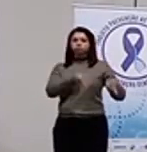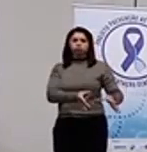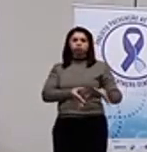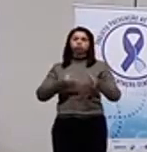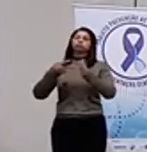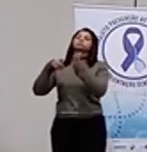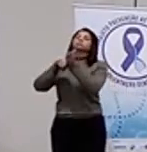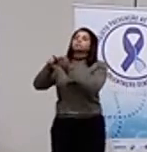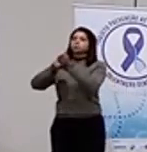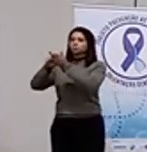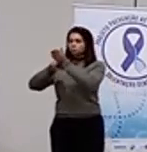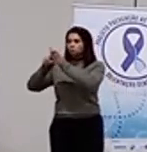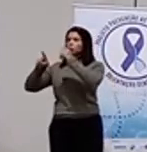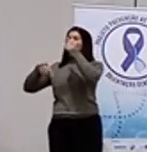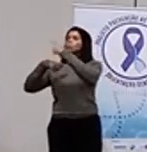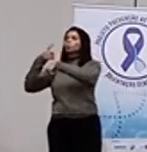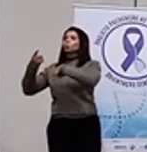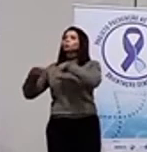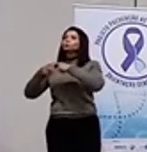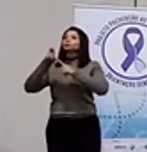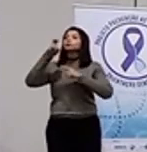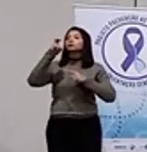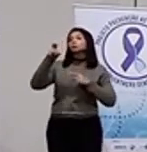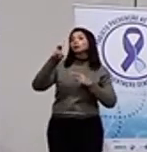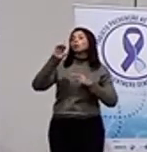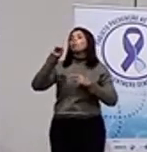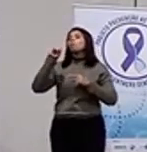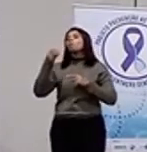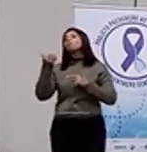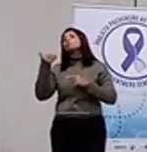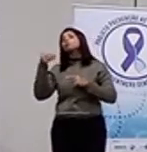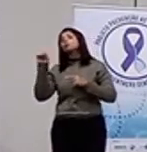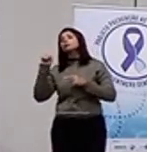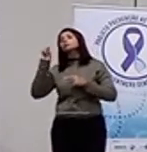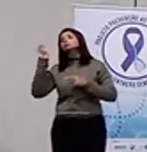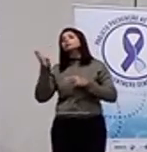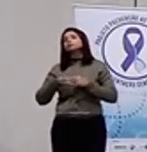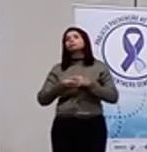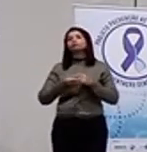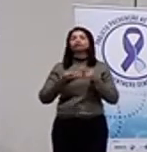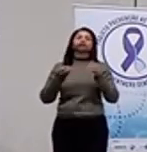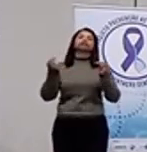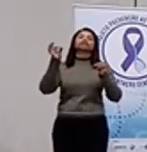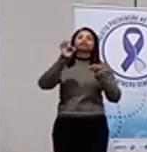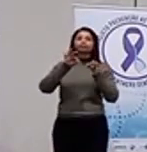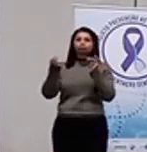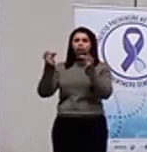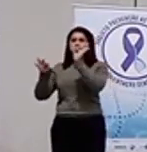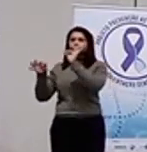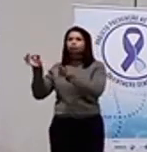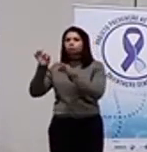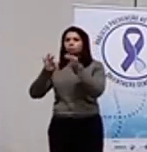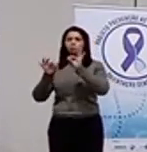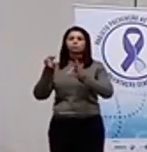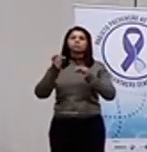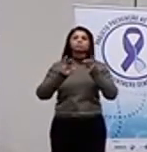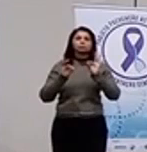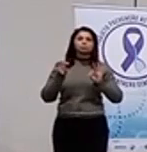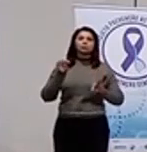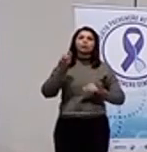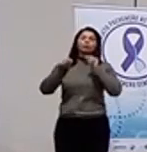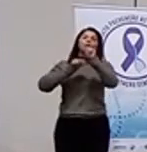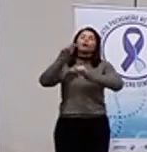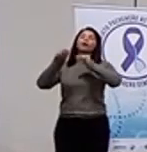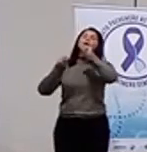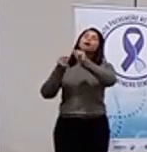Então, dos 5 a 10 mil compostos ou substâncias procuradas ou capazes de tratar uma doença rara,